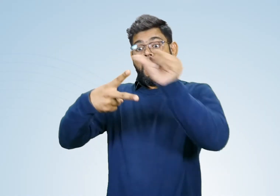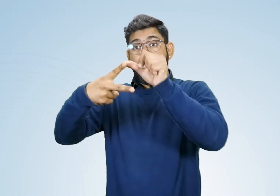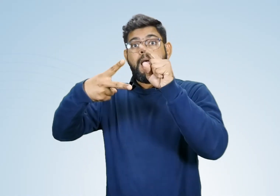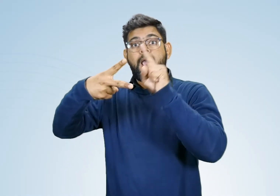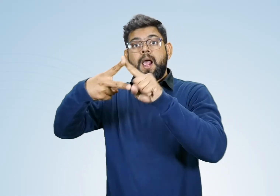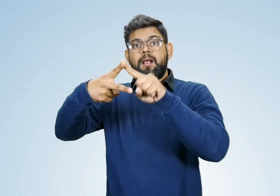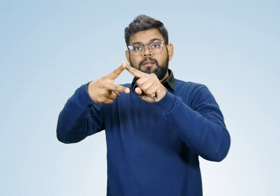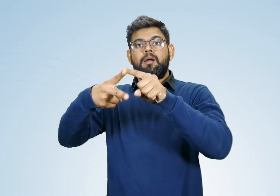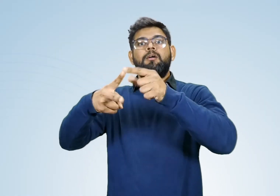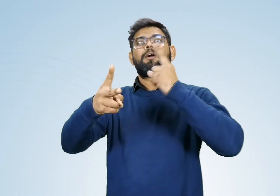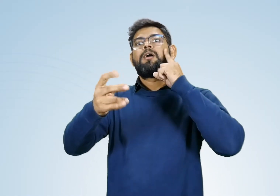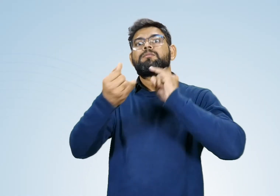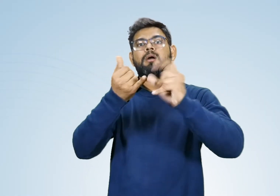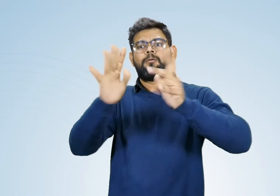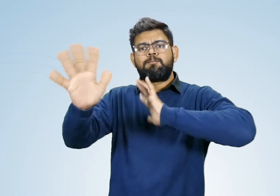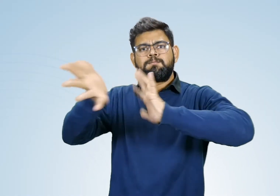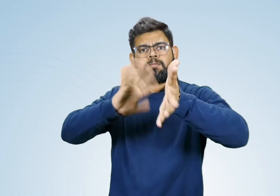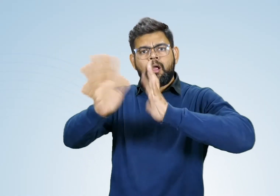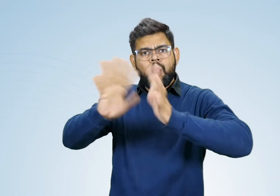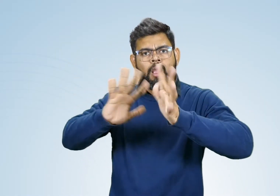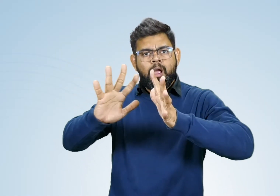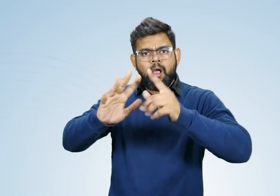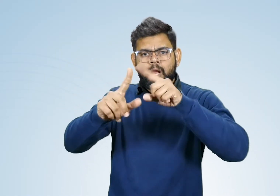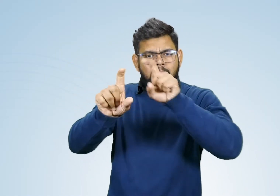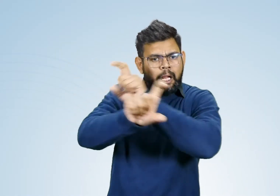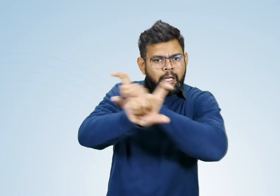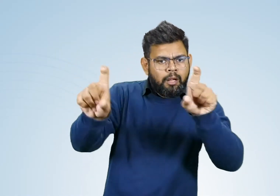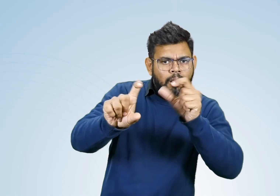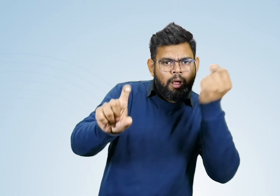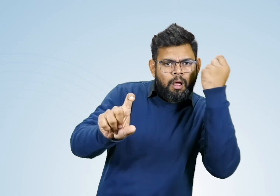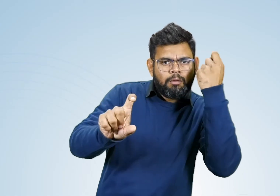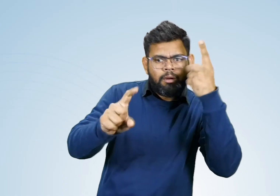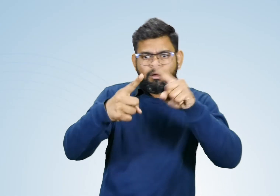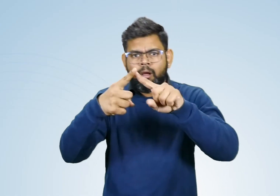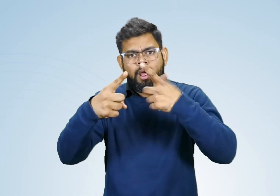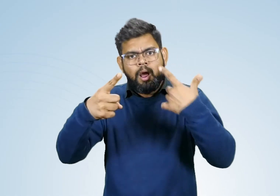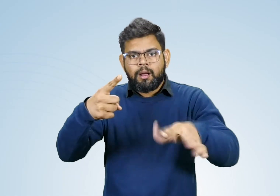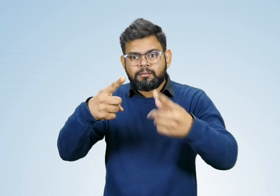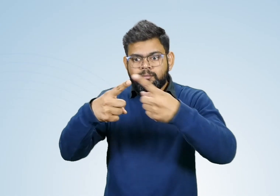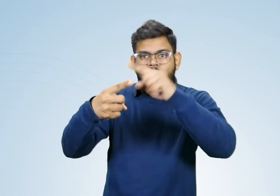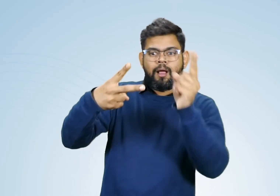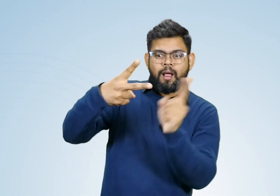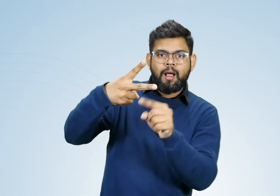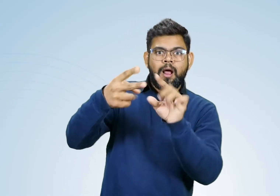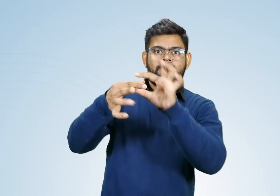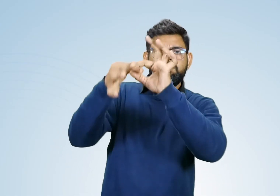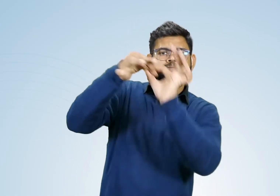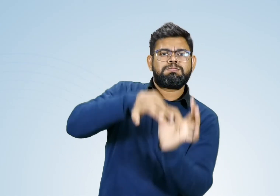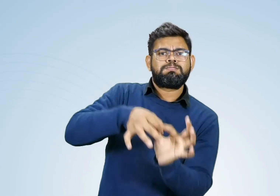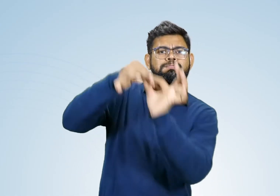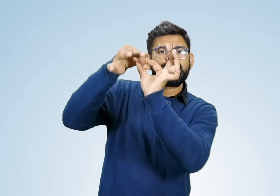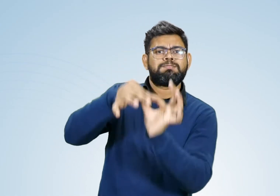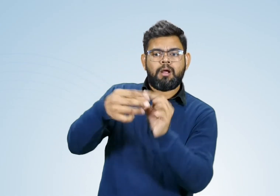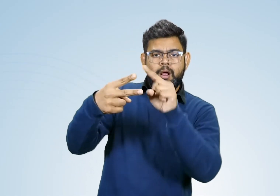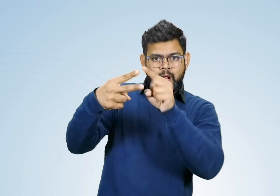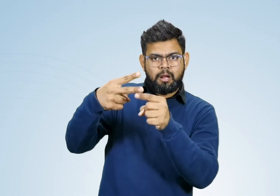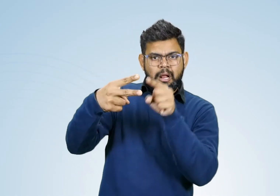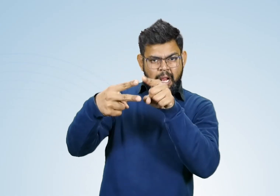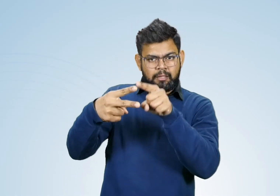जिससे बच्चे का कॉन्सेप्ट क्लियर होगा। दोनों भाषाओं को एक साथ लेकर चलना चाहिए